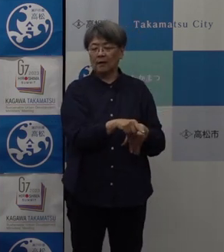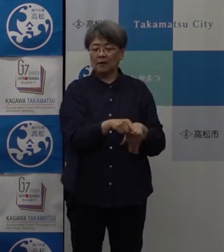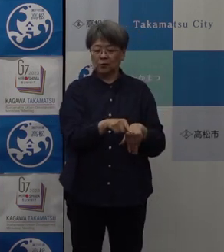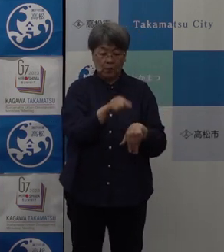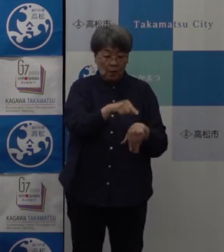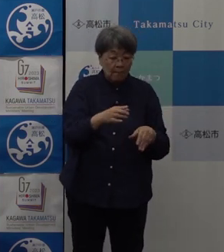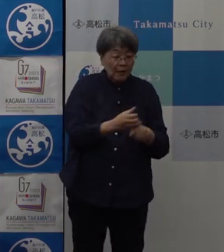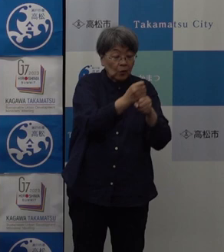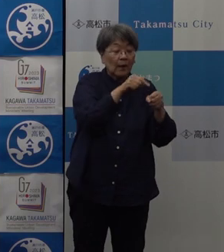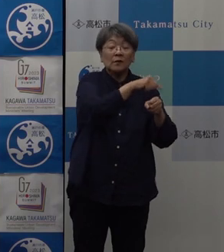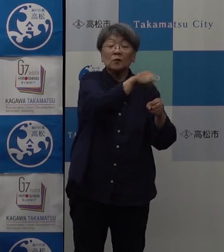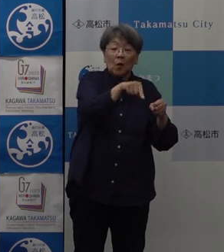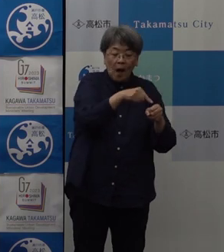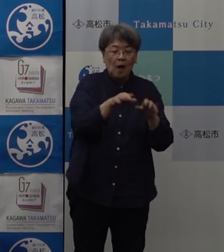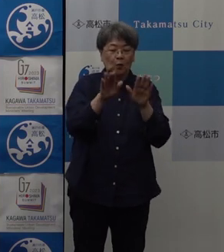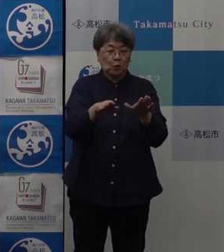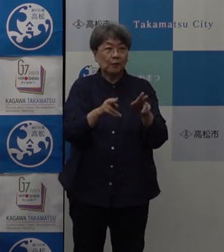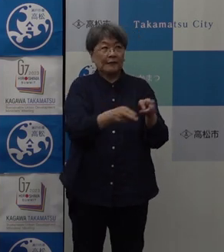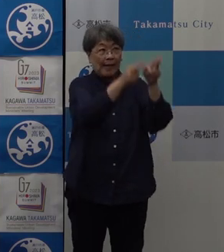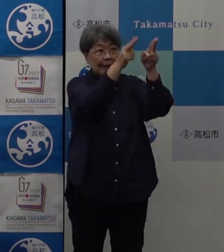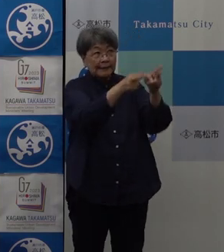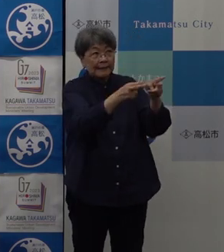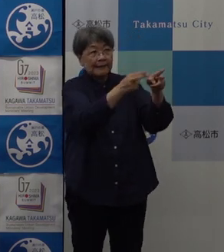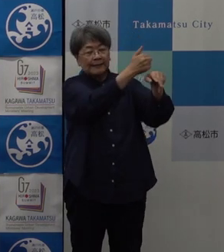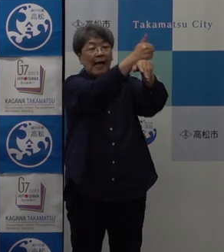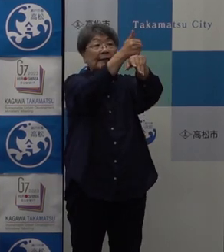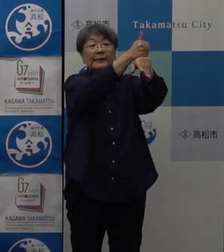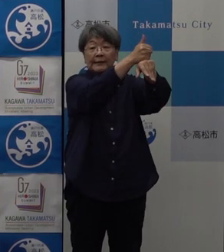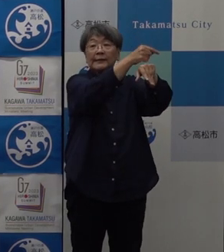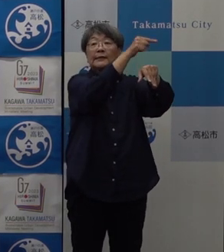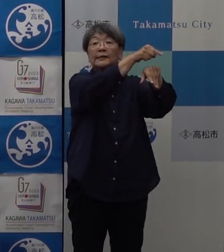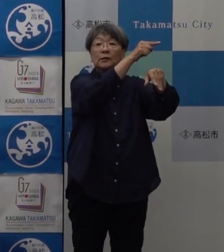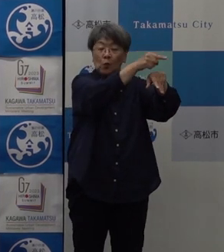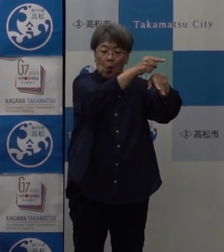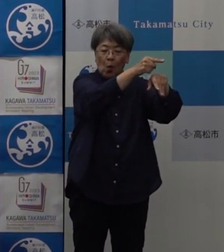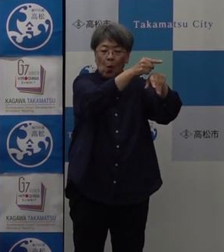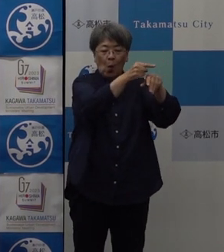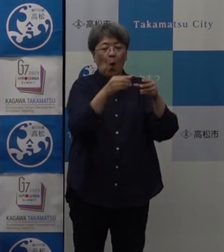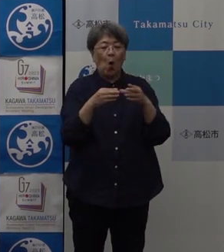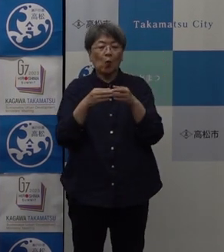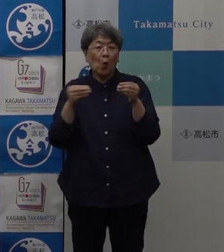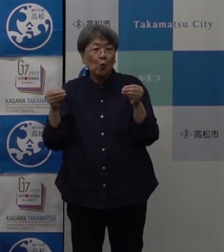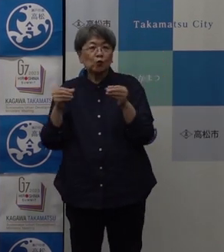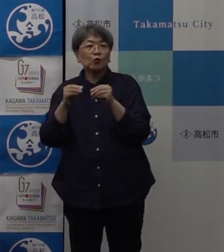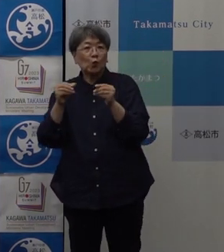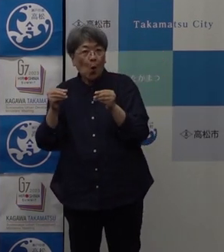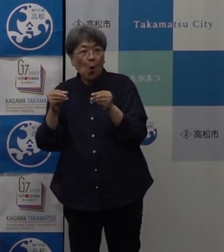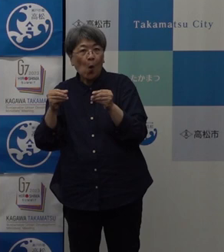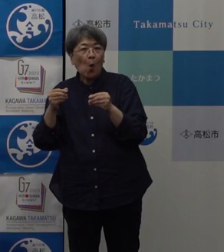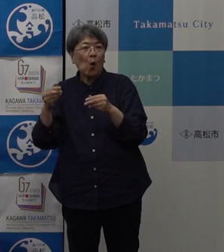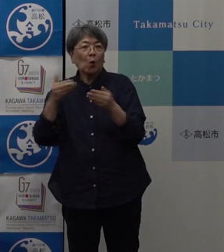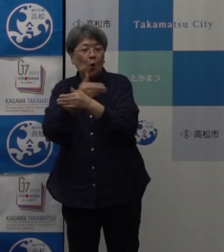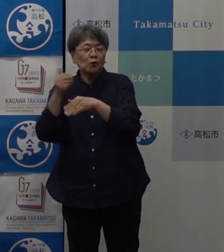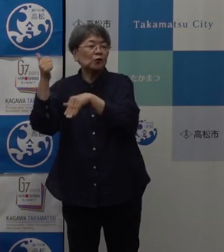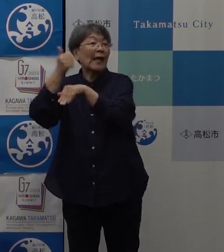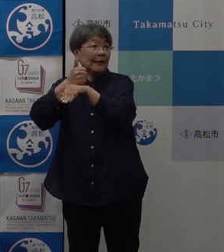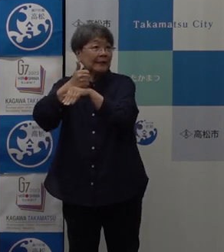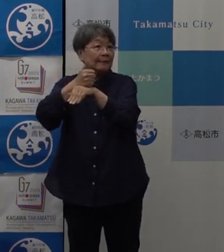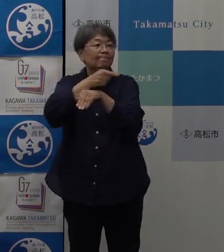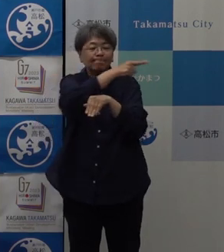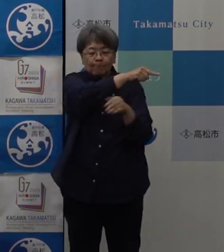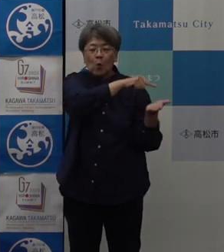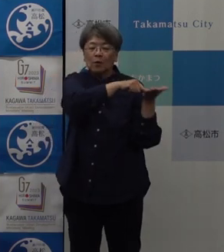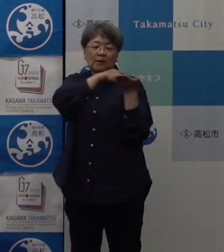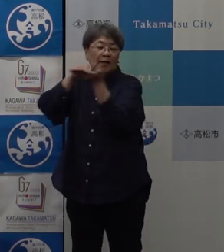というのが今度今年大臣会合の主催であります斉藤国土交通大臣にも提出されるという話でございます